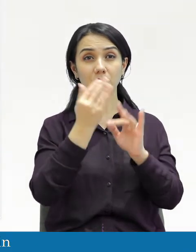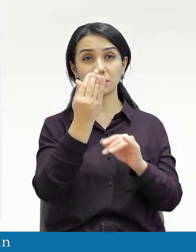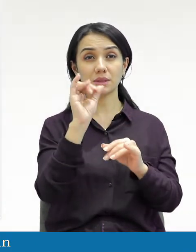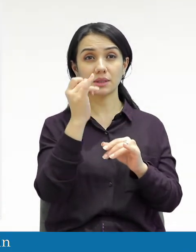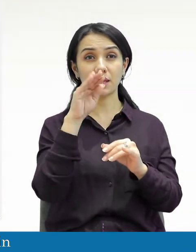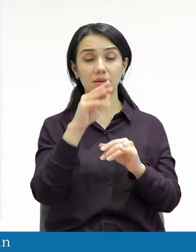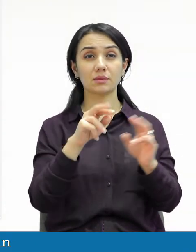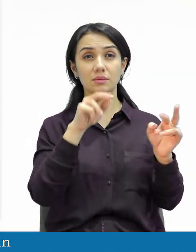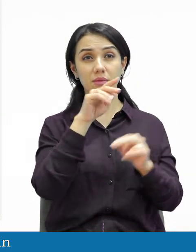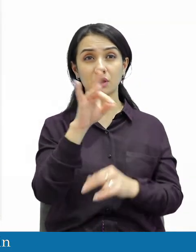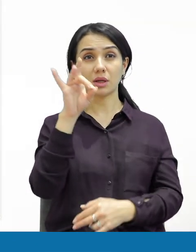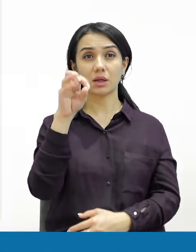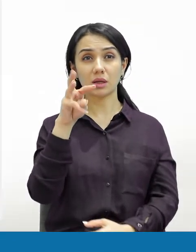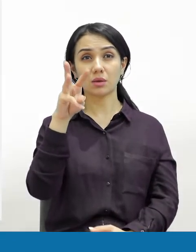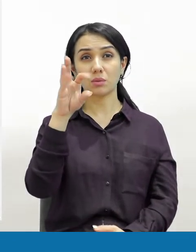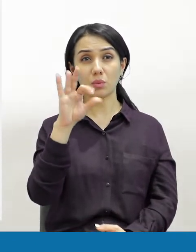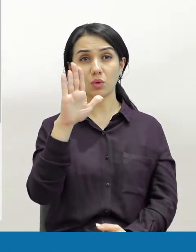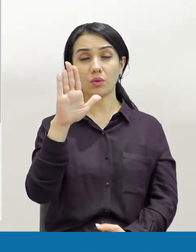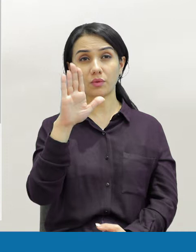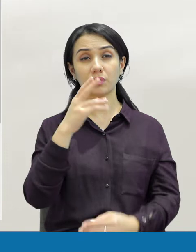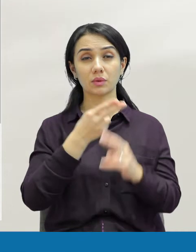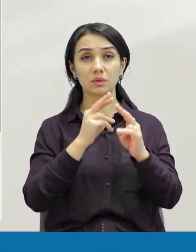Kirib, bu yoqdan login qilishimiz kerak.